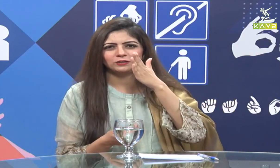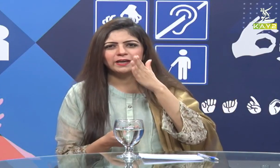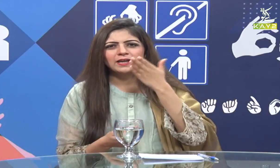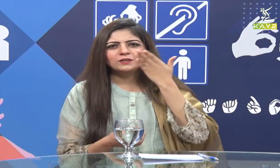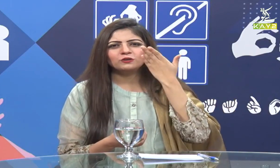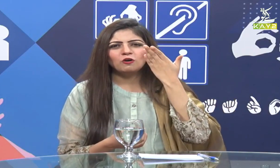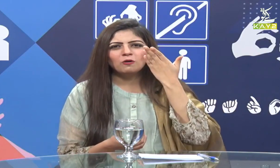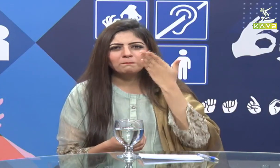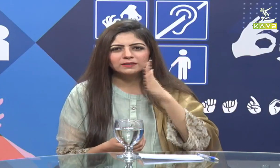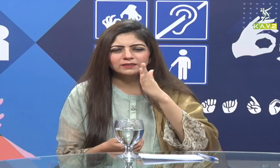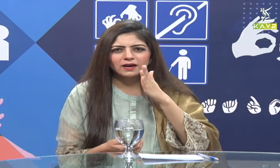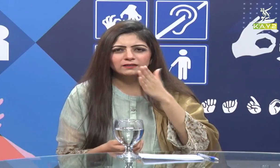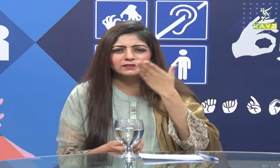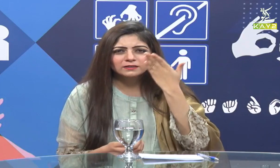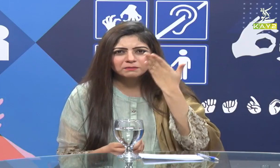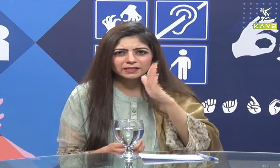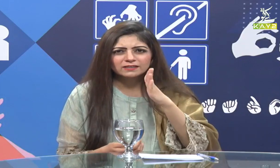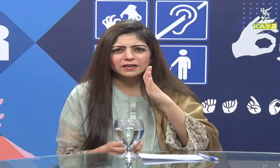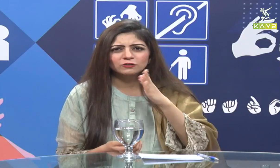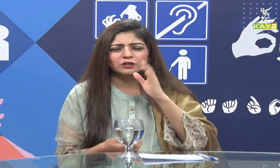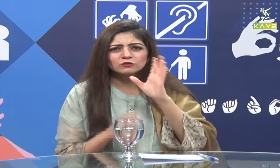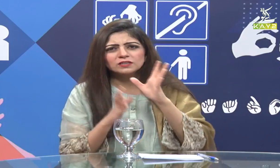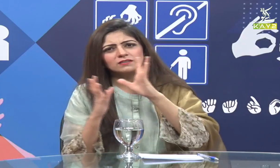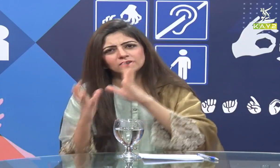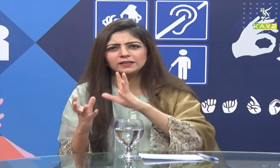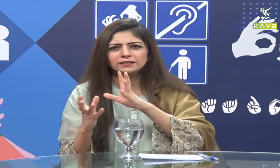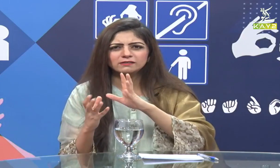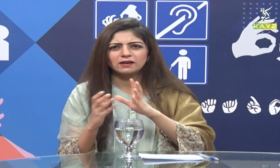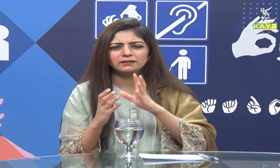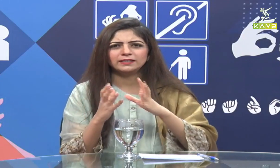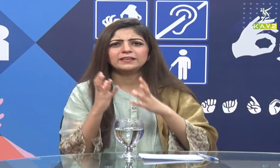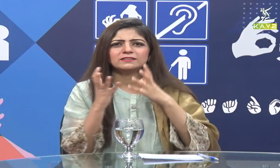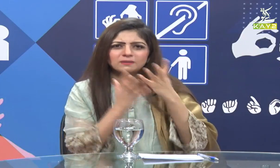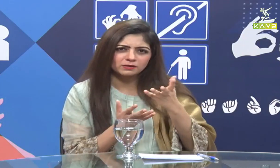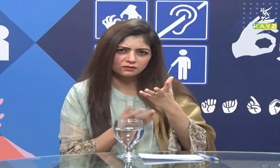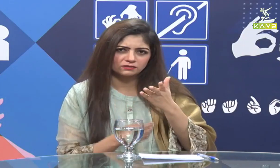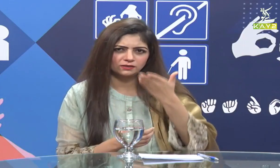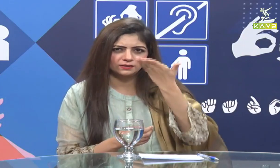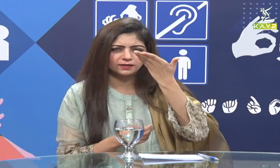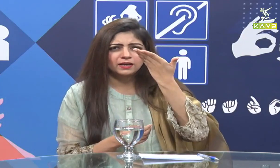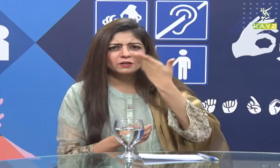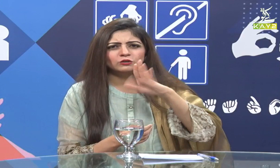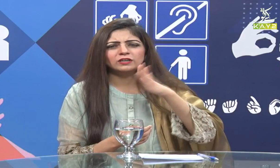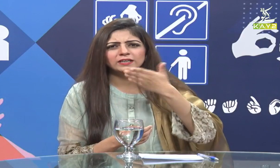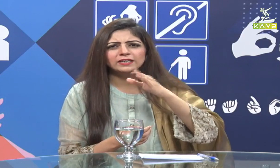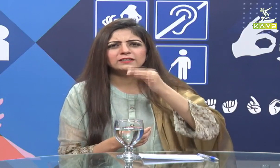है, तो पत्ते का साइन होता है और उसी से ग्रीन का साइन निकला है या सब्ज़ का साइन निकला है, तो ग्रीन